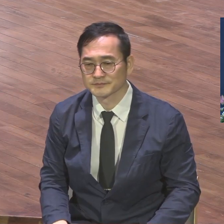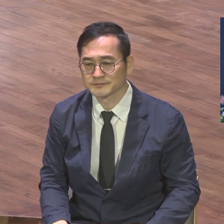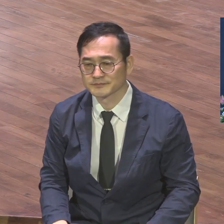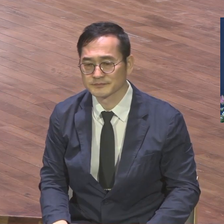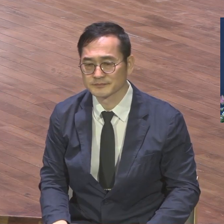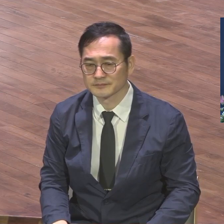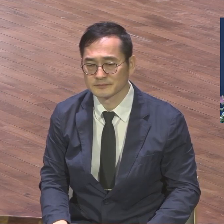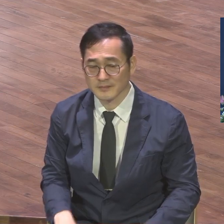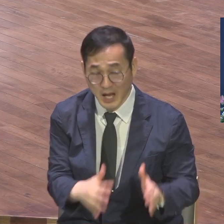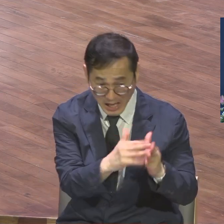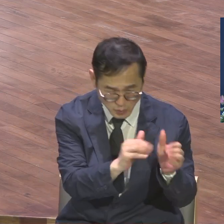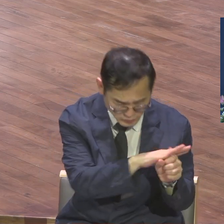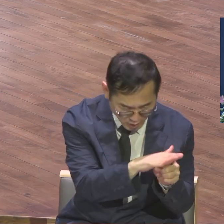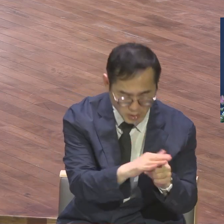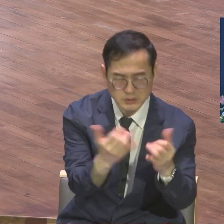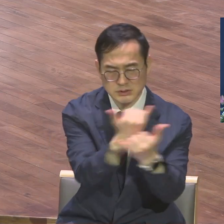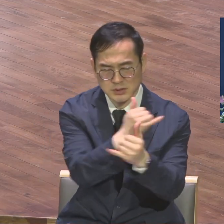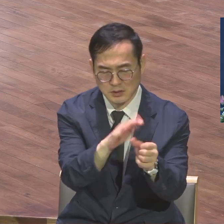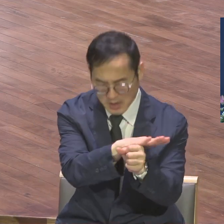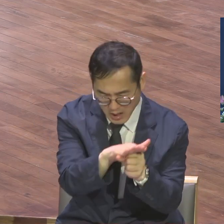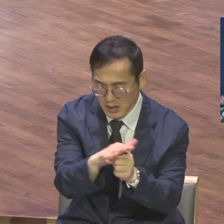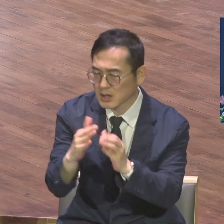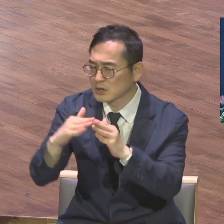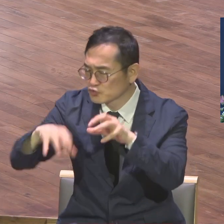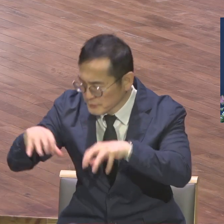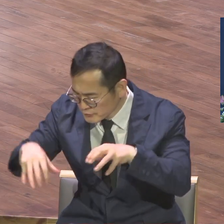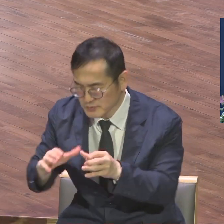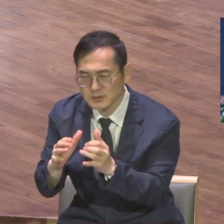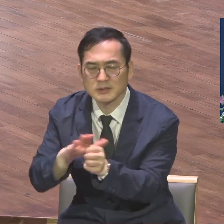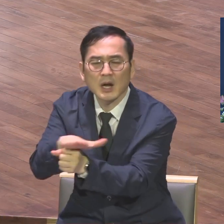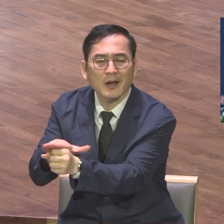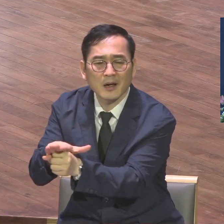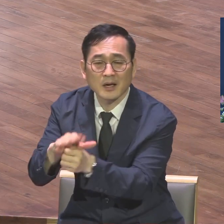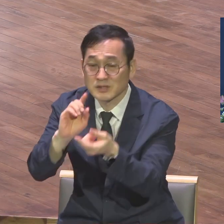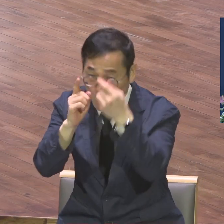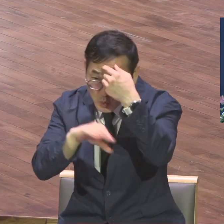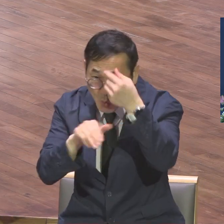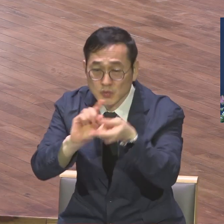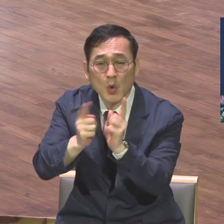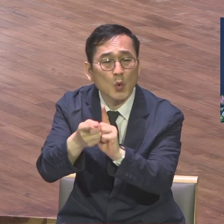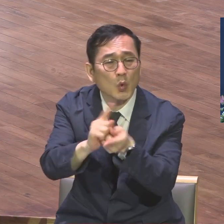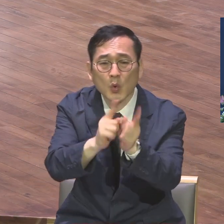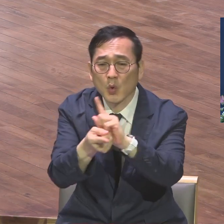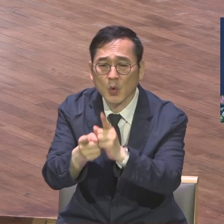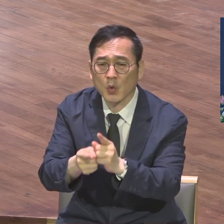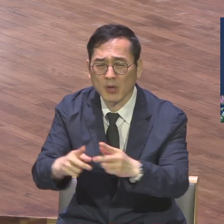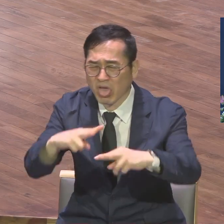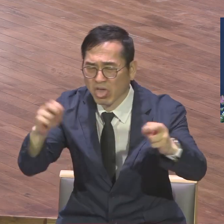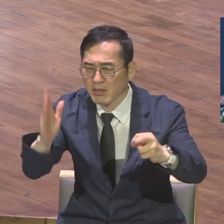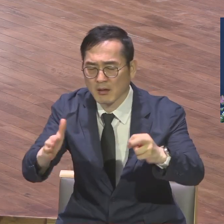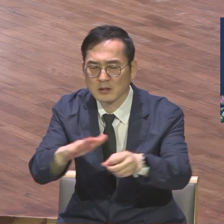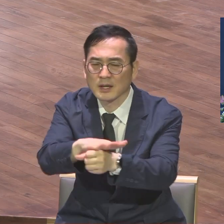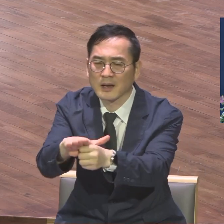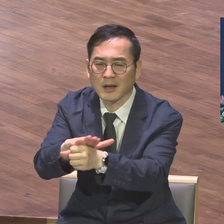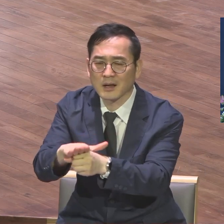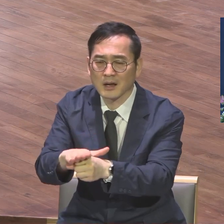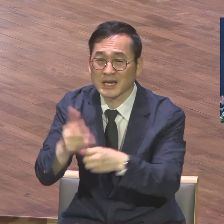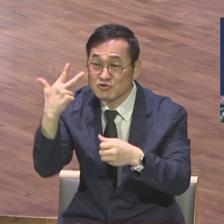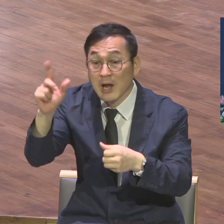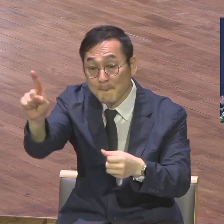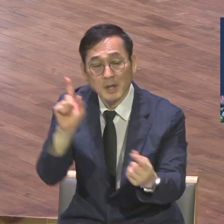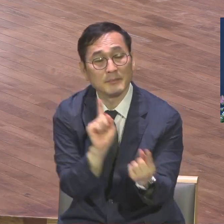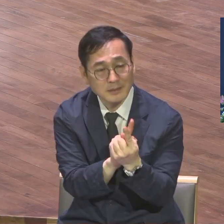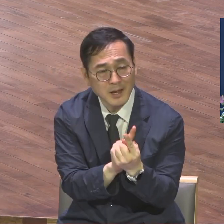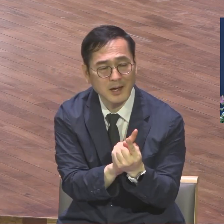없고 친척들 말할 것도 없고 주위 사람 말할 것도 없고 성도들 간에 서로 일주일에 한 번 보지만은 그래도